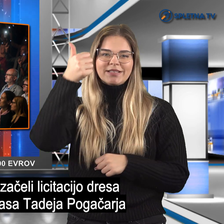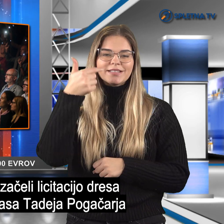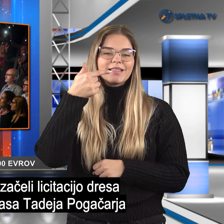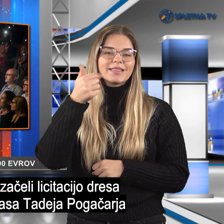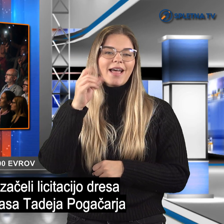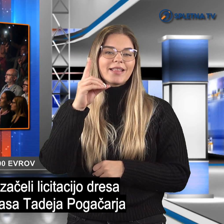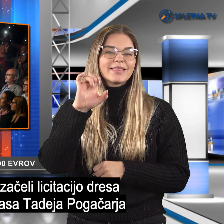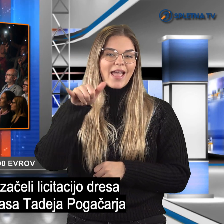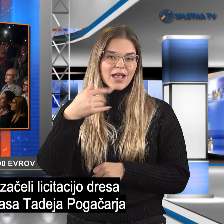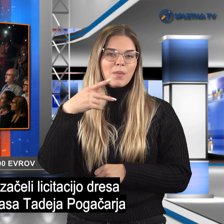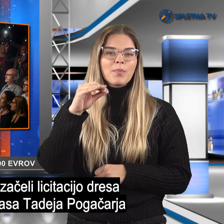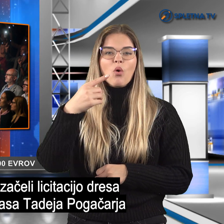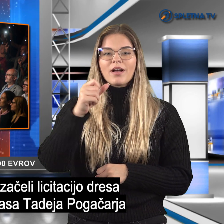do konca meseca.